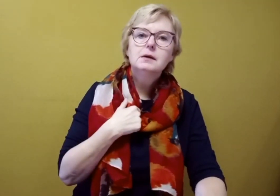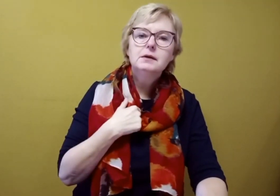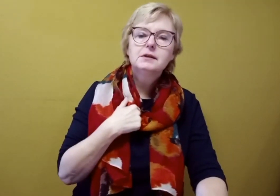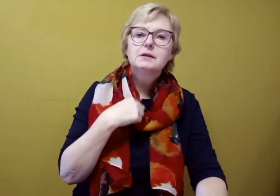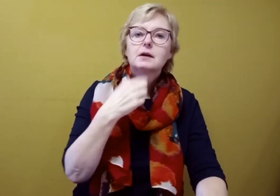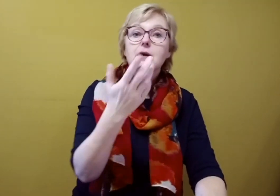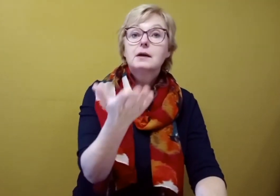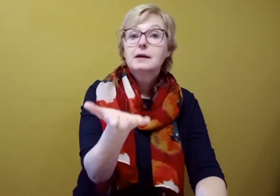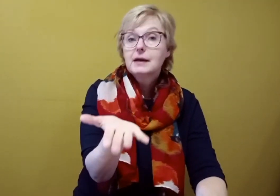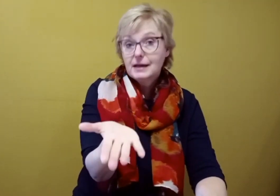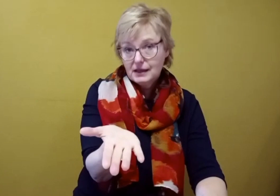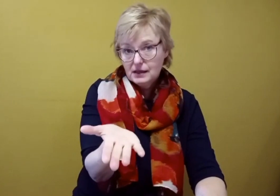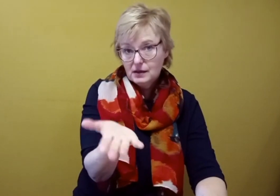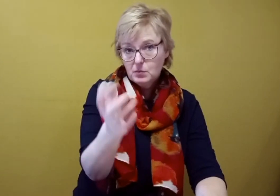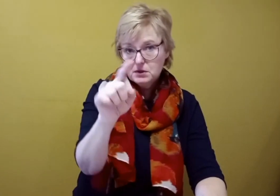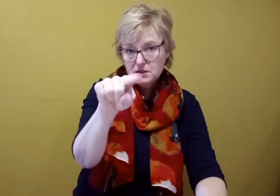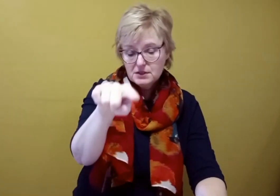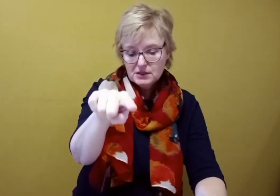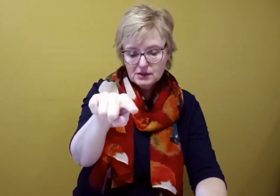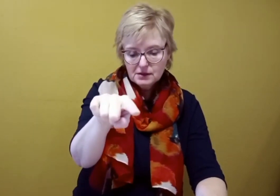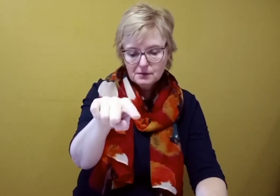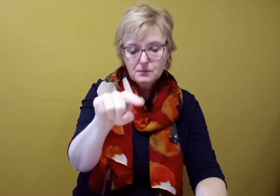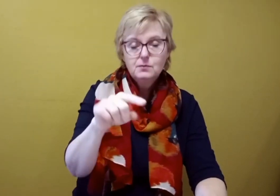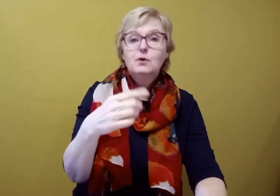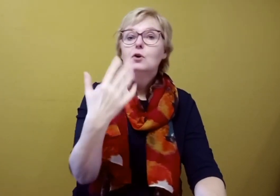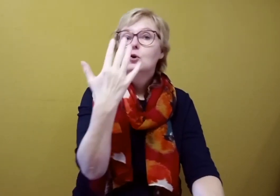ich gebe dir